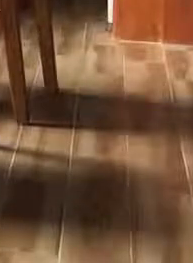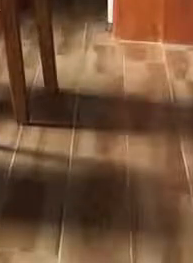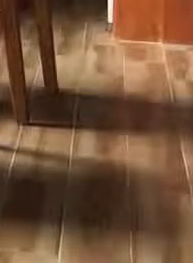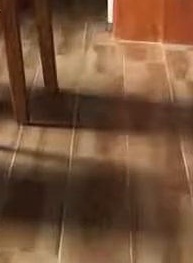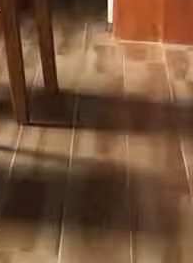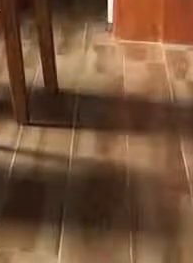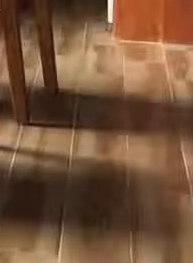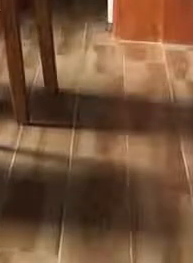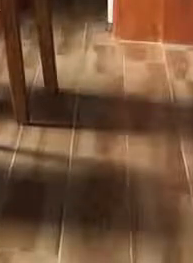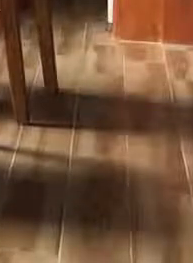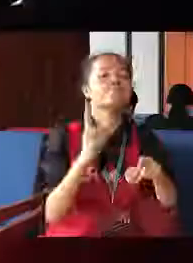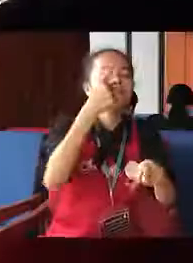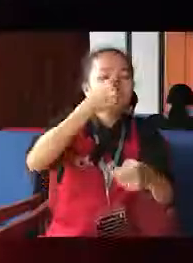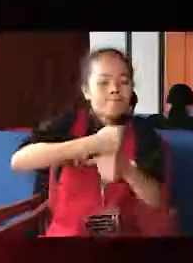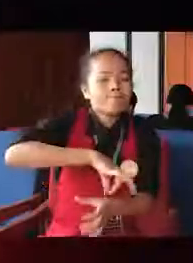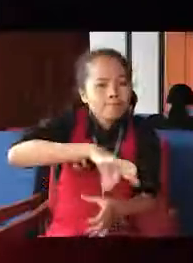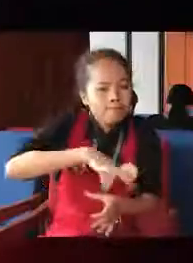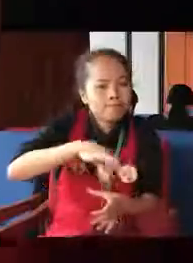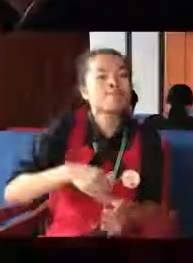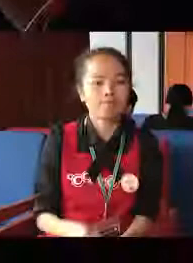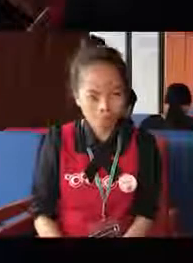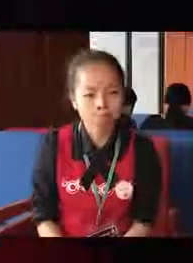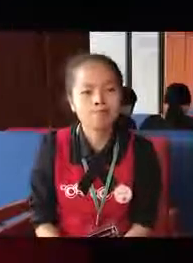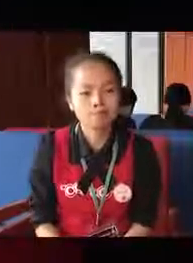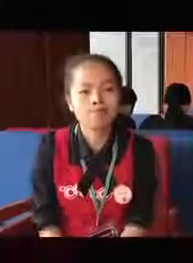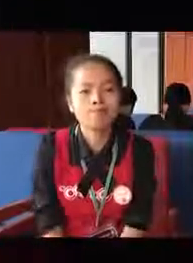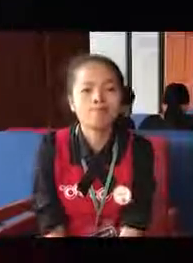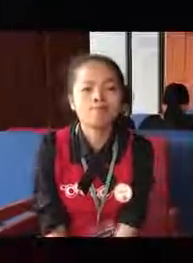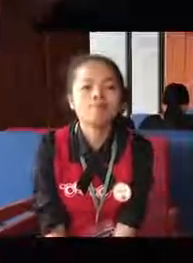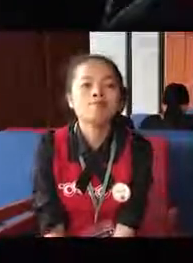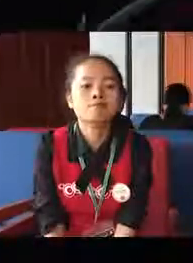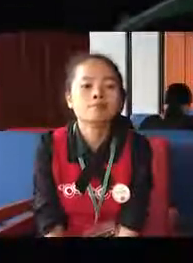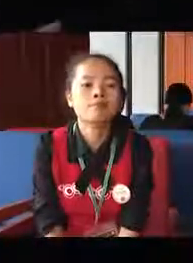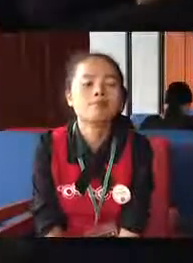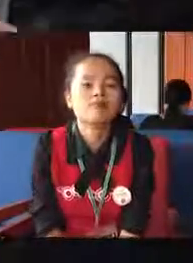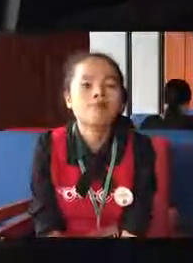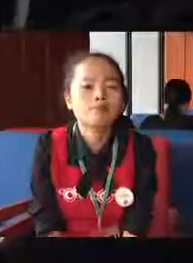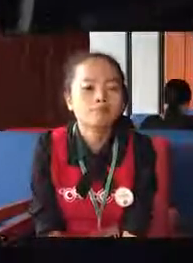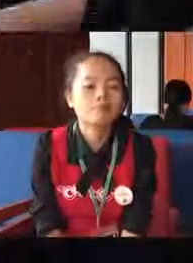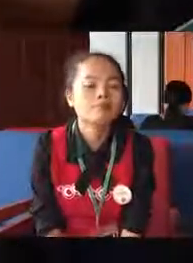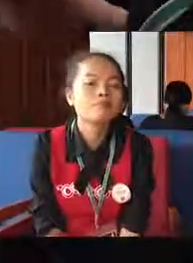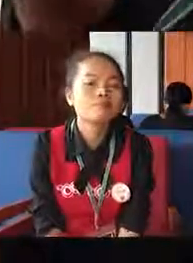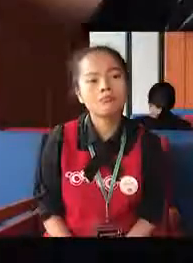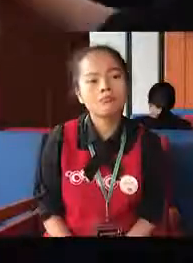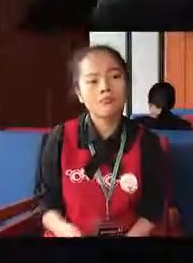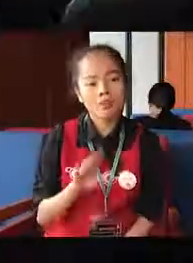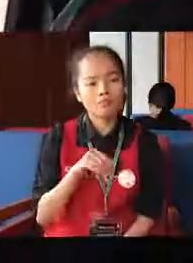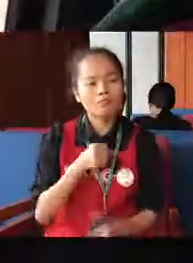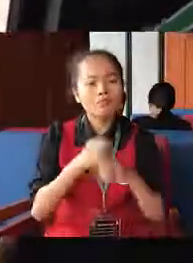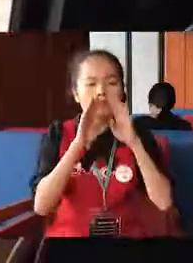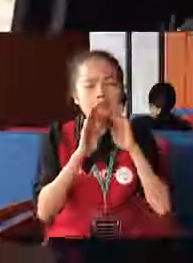ការងារនៅខ្លួនឯងហើយខំប្រឹងរៀនដើម្បីមានការងារចិញ្ចឹមជីវិតខ្លួនឯងដូចជាខ្ញុំអញ្ចឹងដែរស